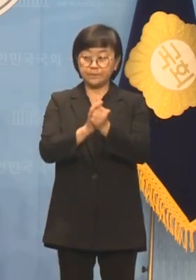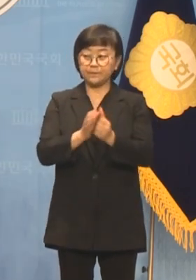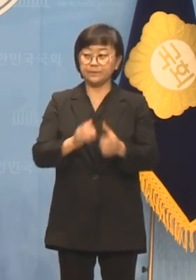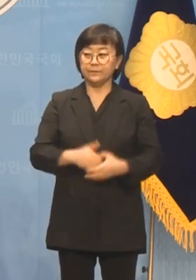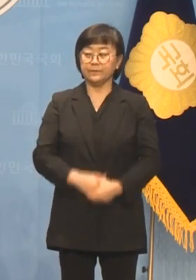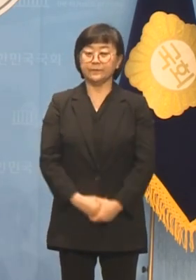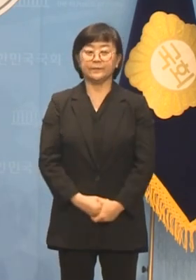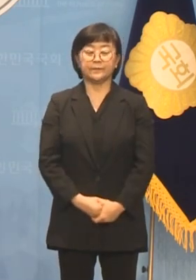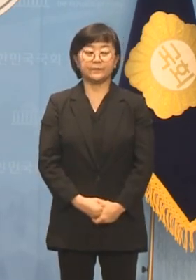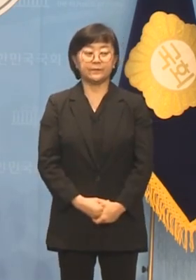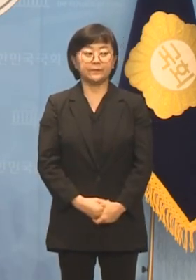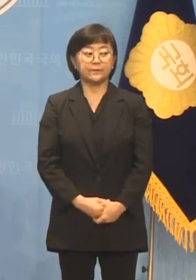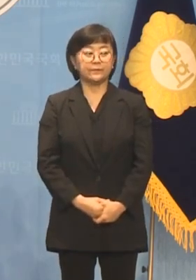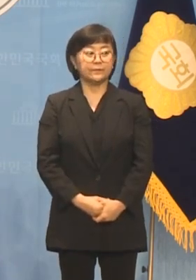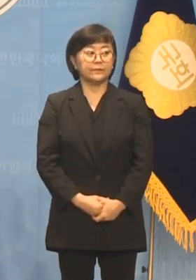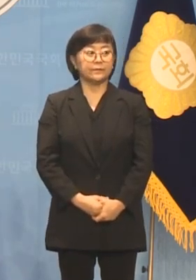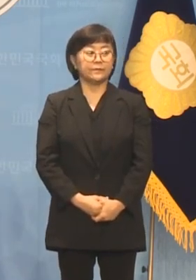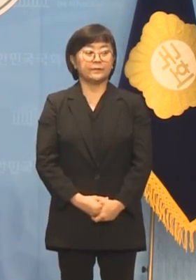주시겠습니다.